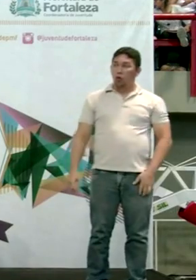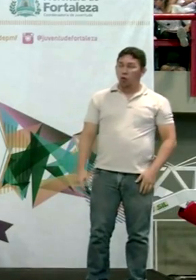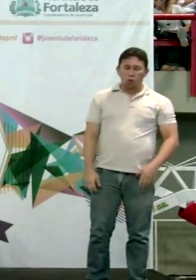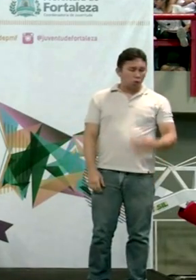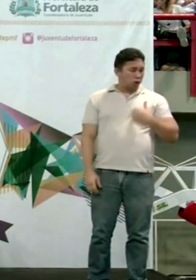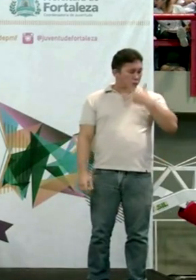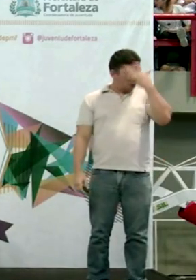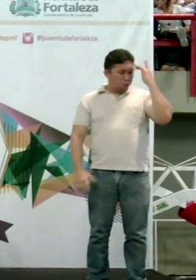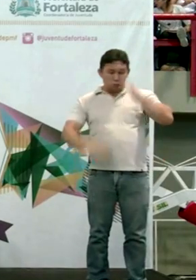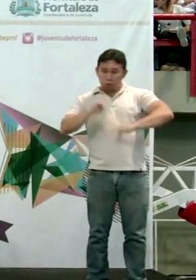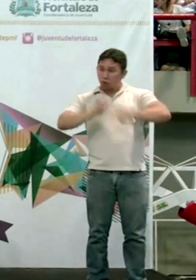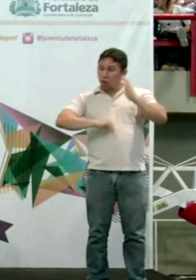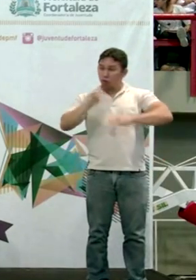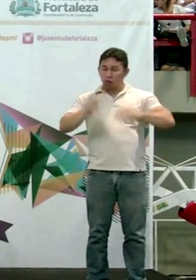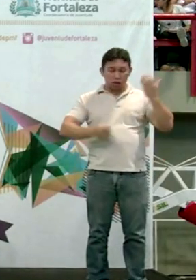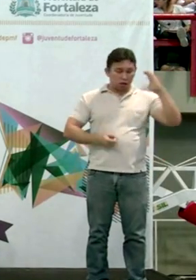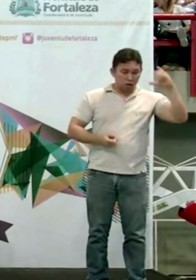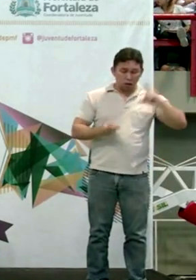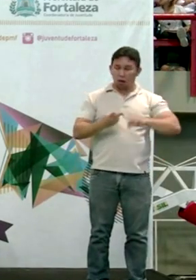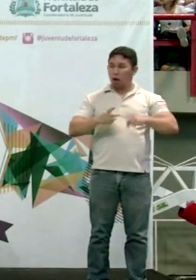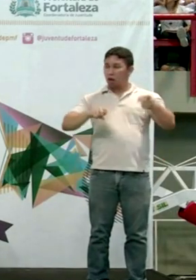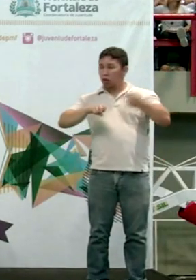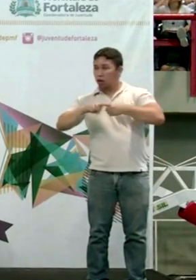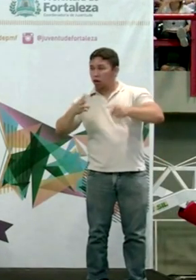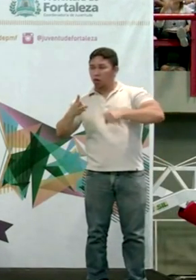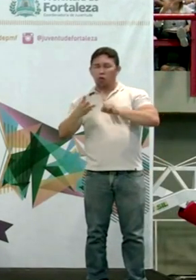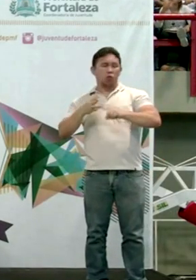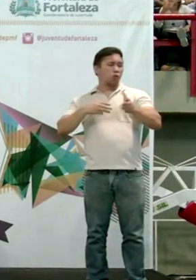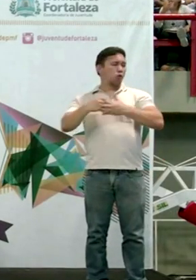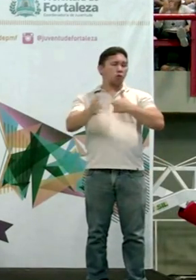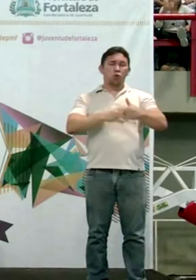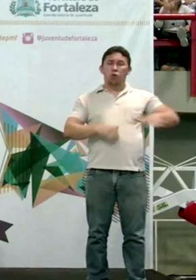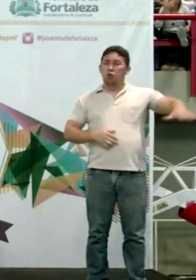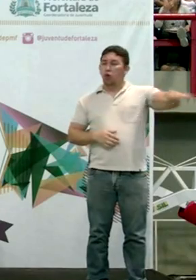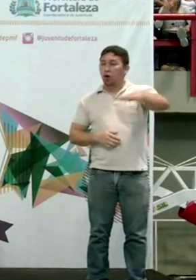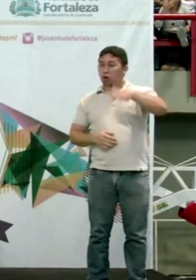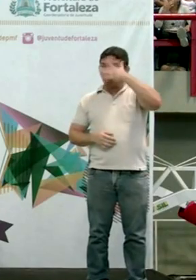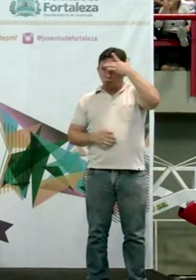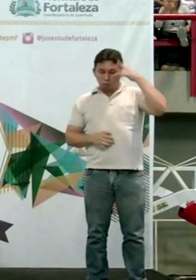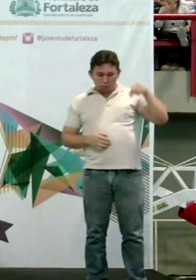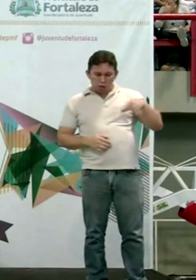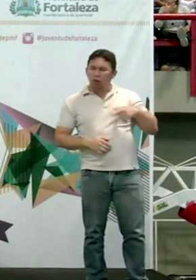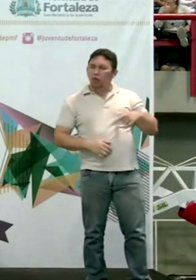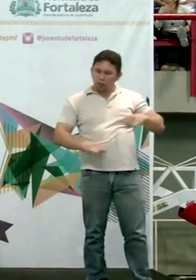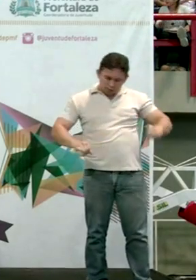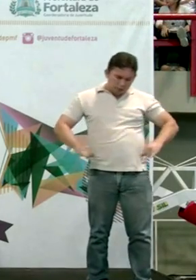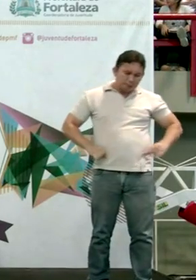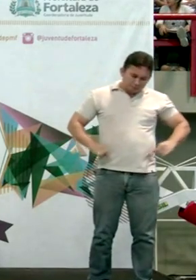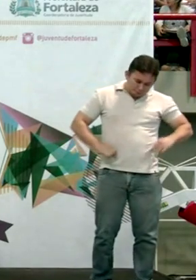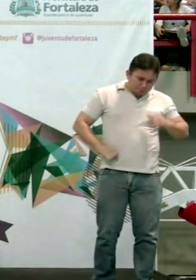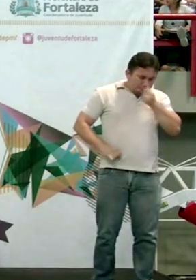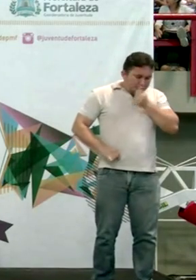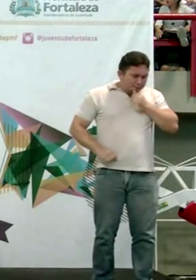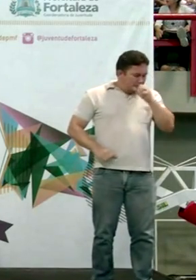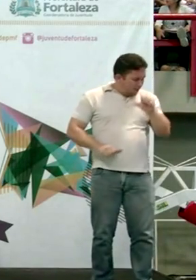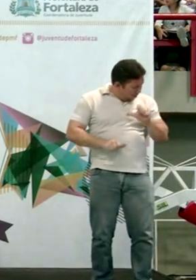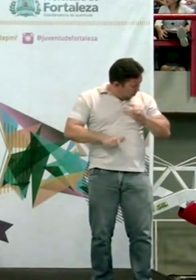Os maiores nomes na ciência, na medicina, no ensino, em qualquer área, são pessoas que tiveram que sofrer para chegar